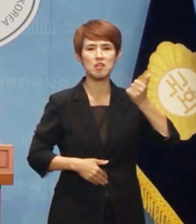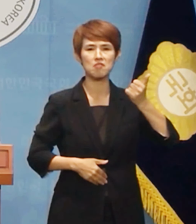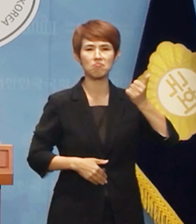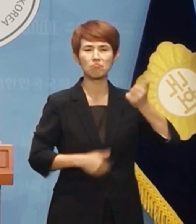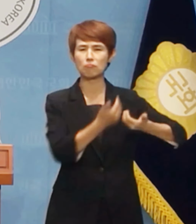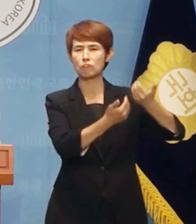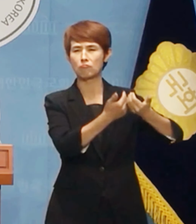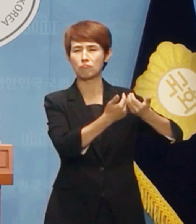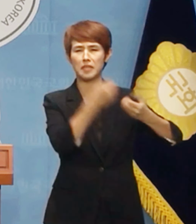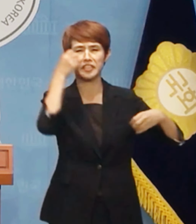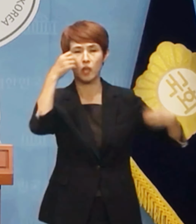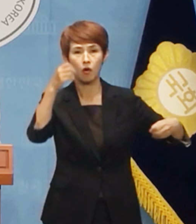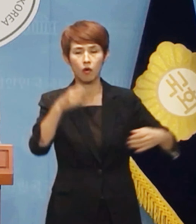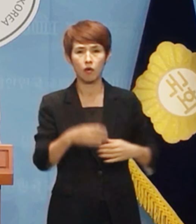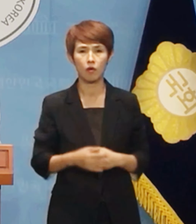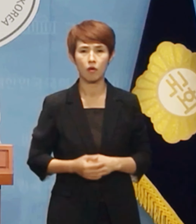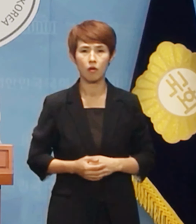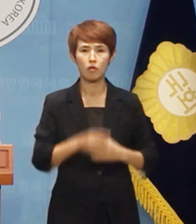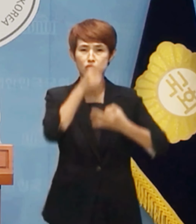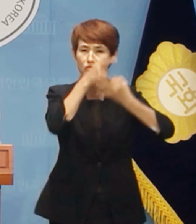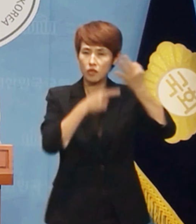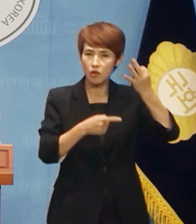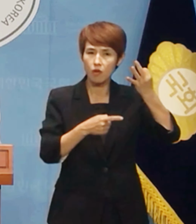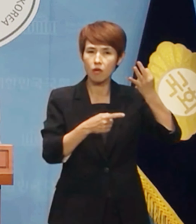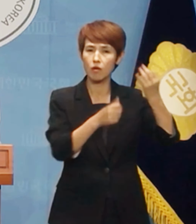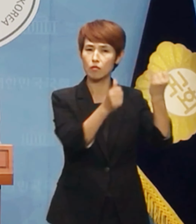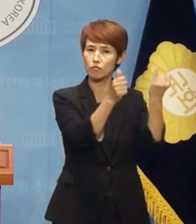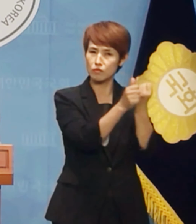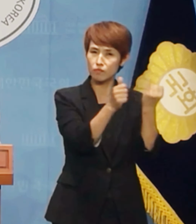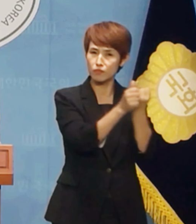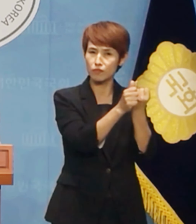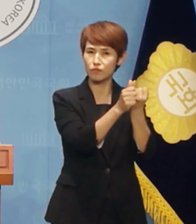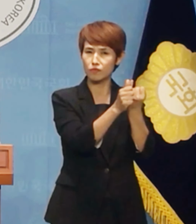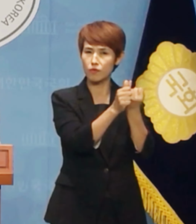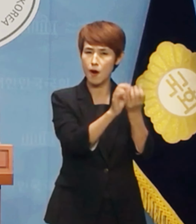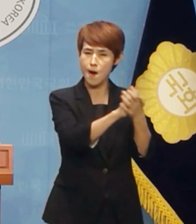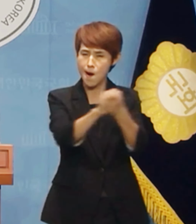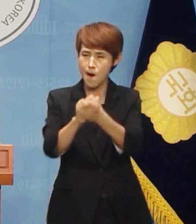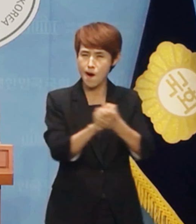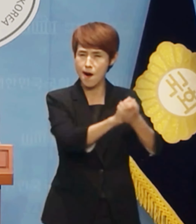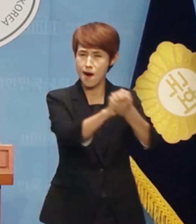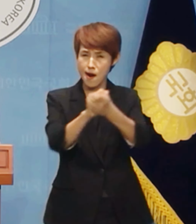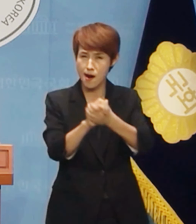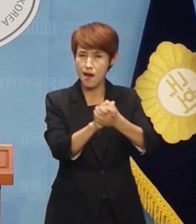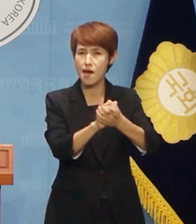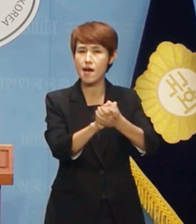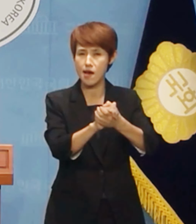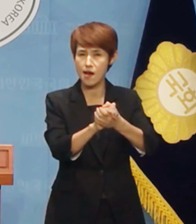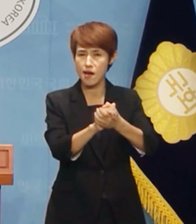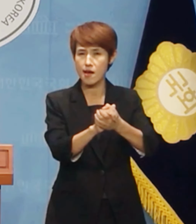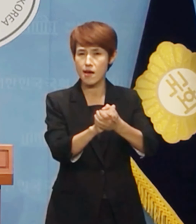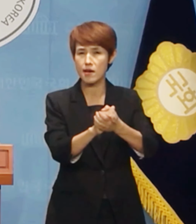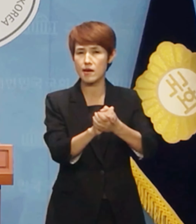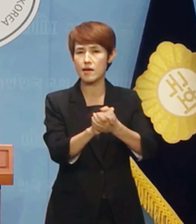척했지만 한동훈 대표는 윤석 김건희 부부와 공동체임을 잘 알고 있는